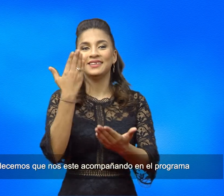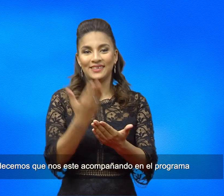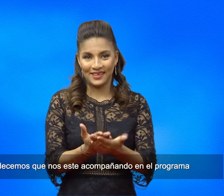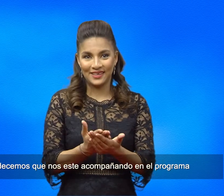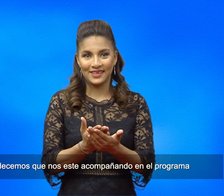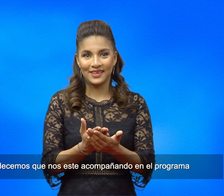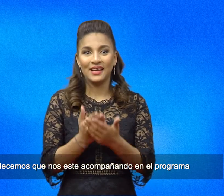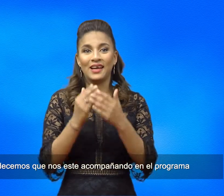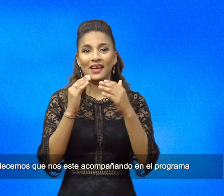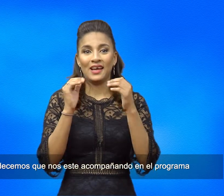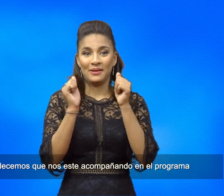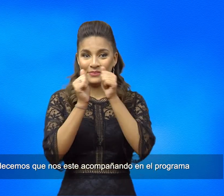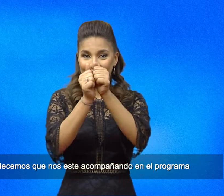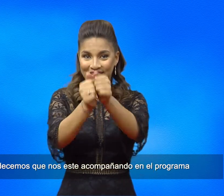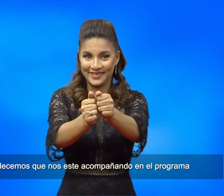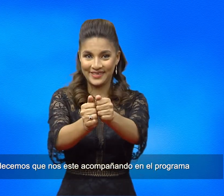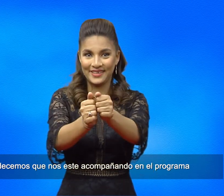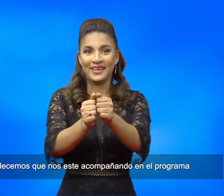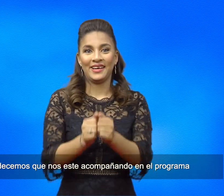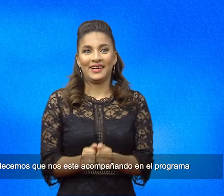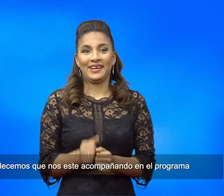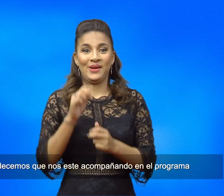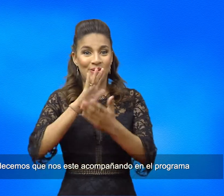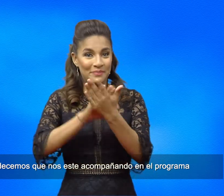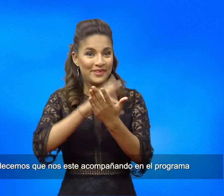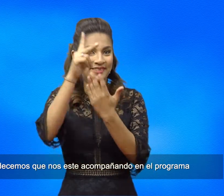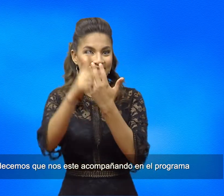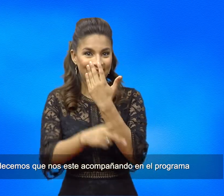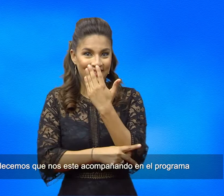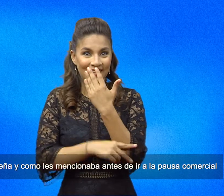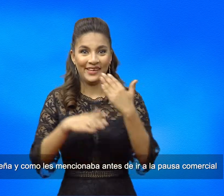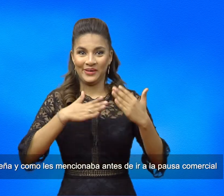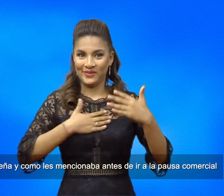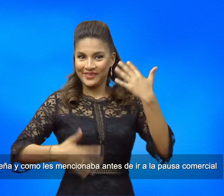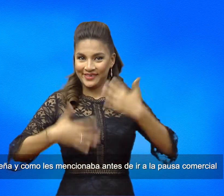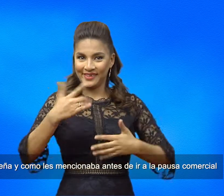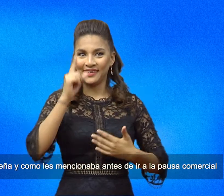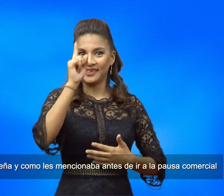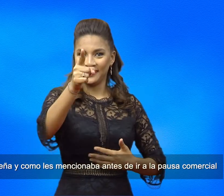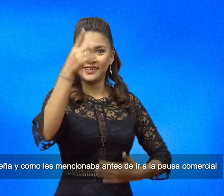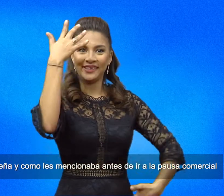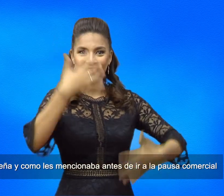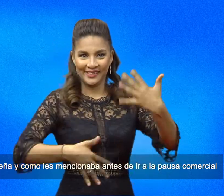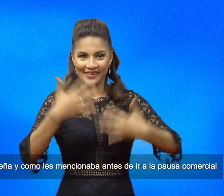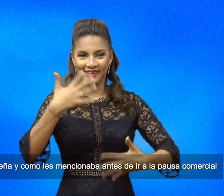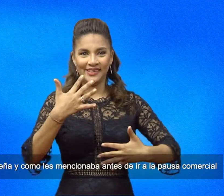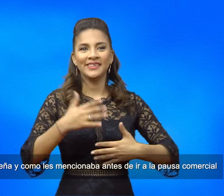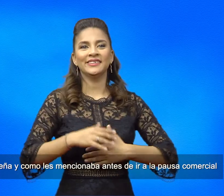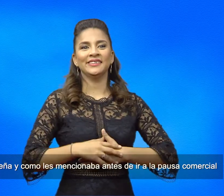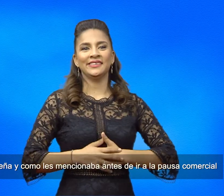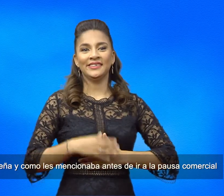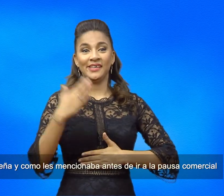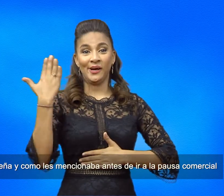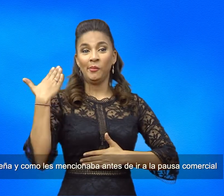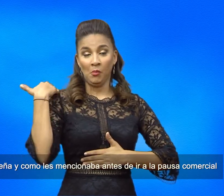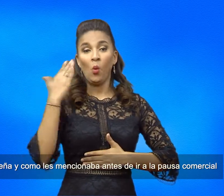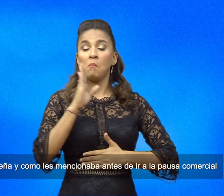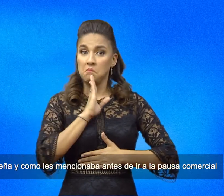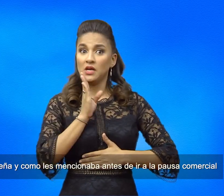agradecemos que nos esté acompañando en el programa me extraña tu seña como les mencionaba